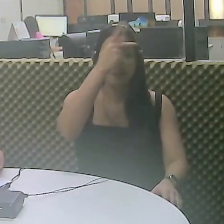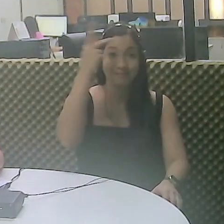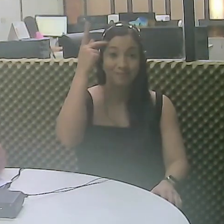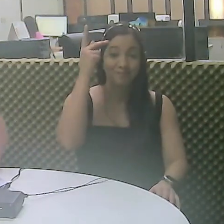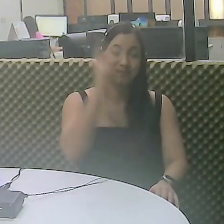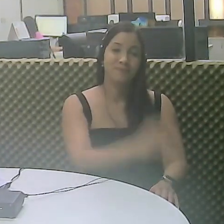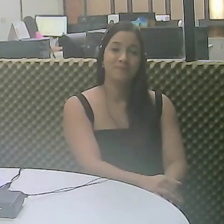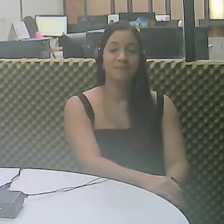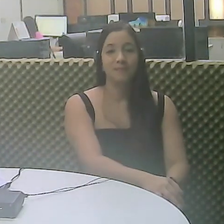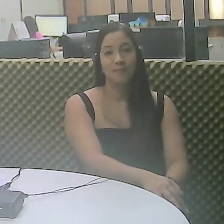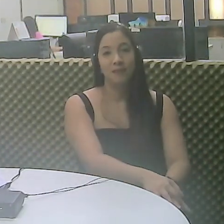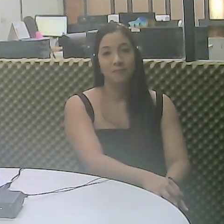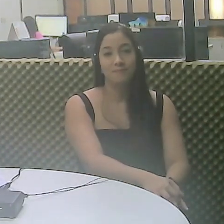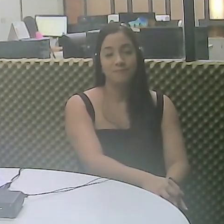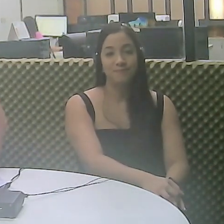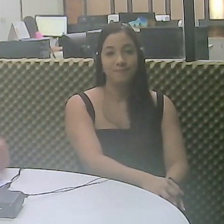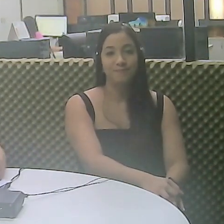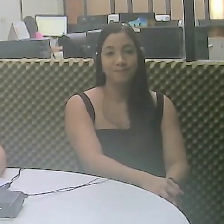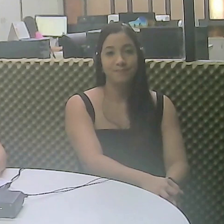Prefeitura.